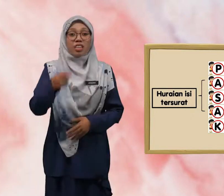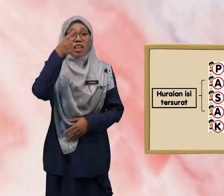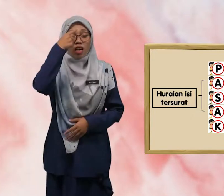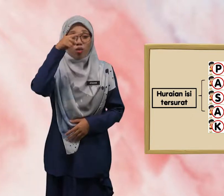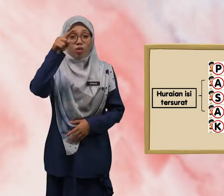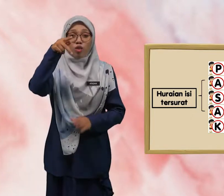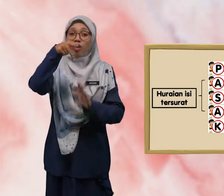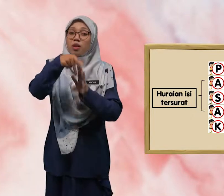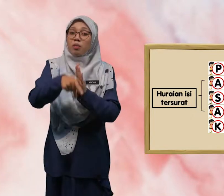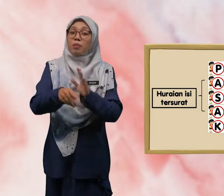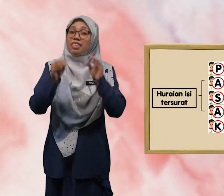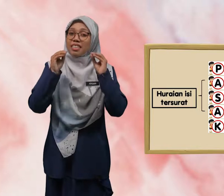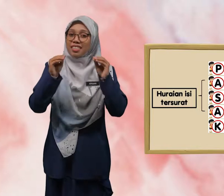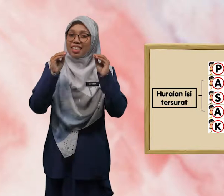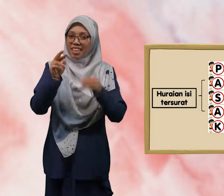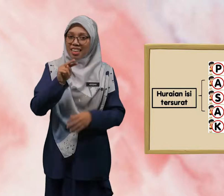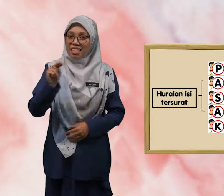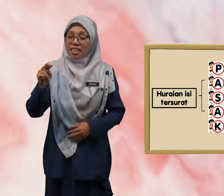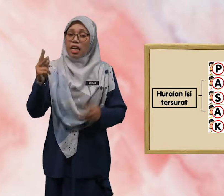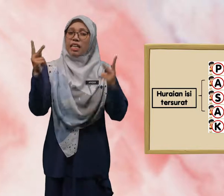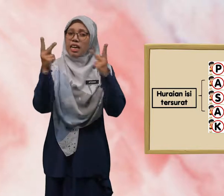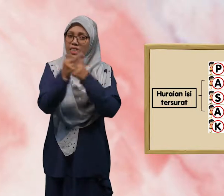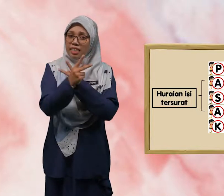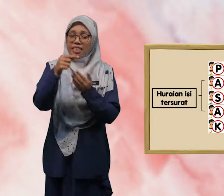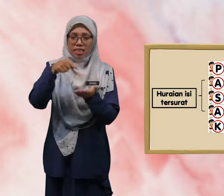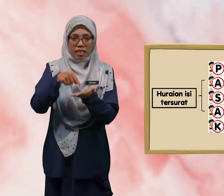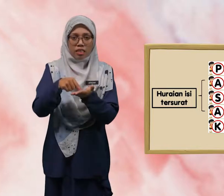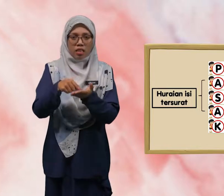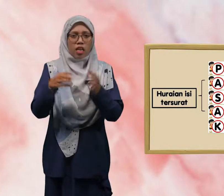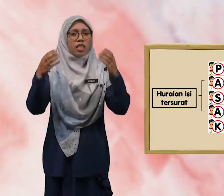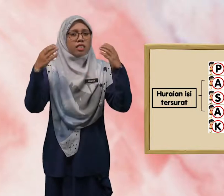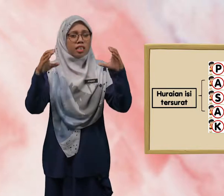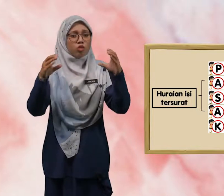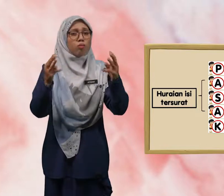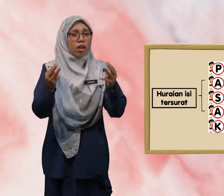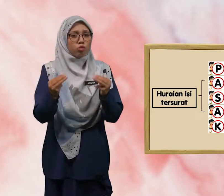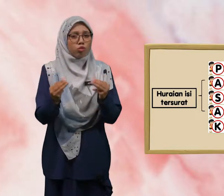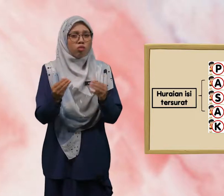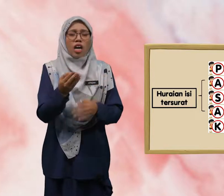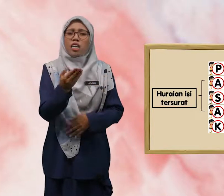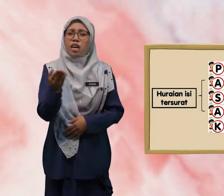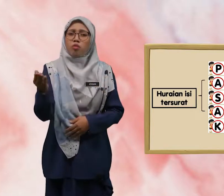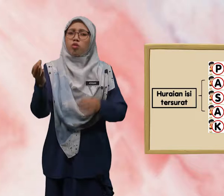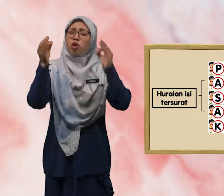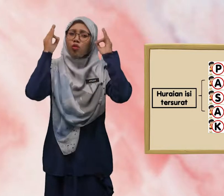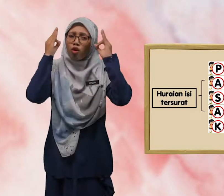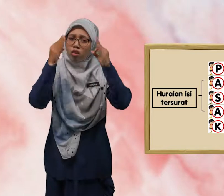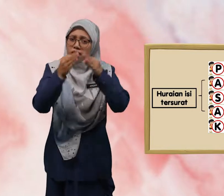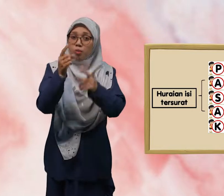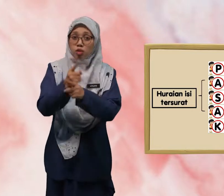untuk pengajaran kali ini Cikgu Mahmud kamu fokus